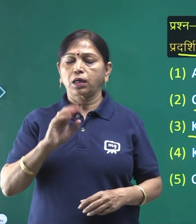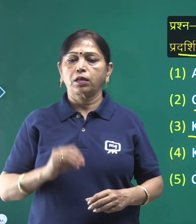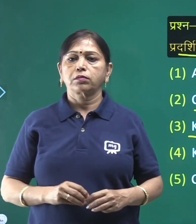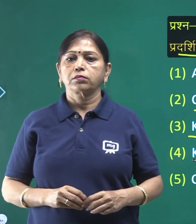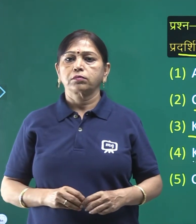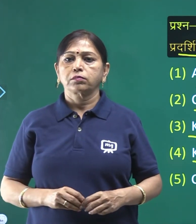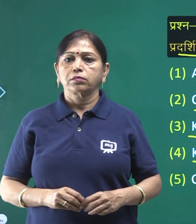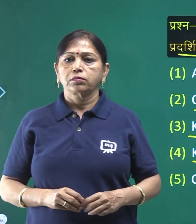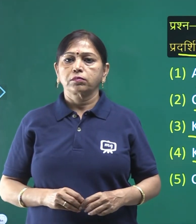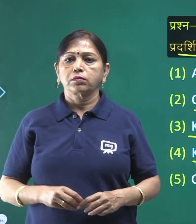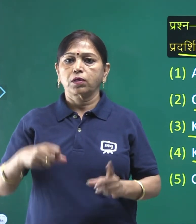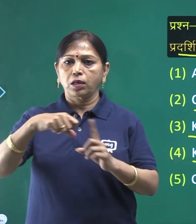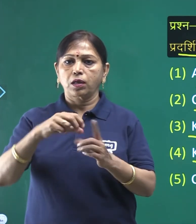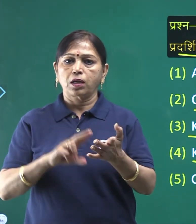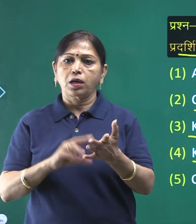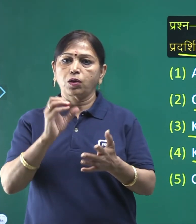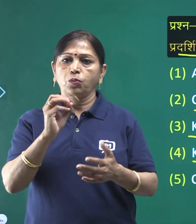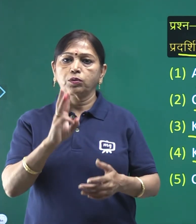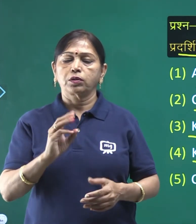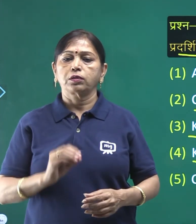4, KNO3।